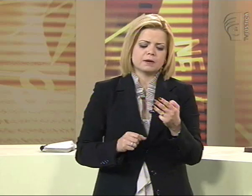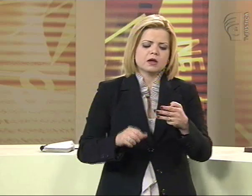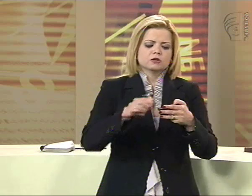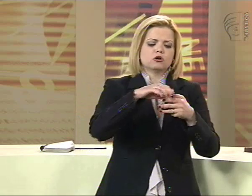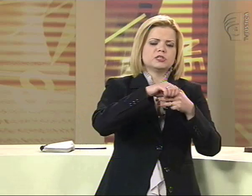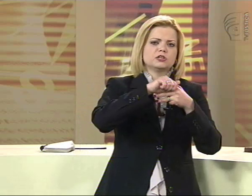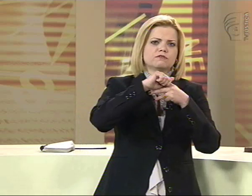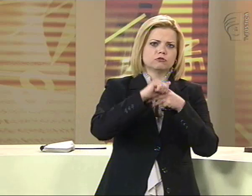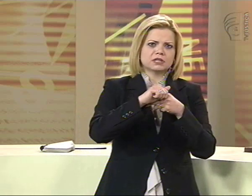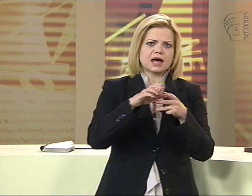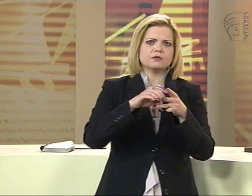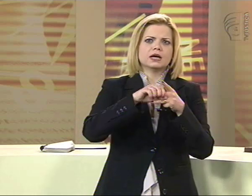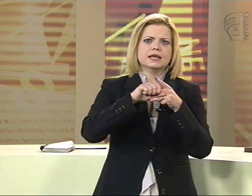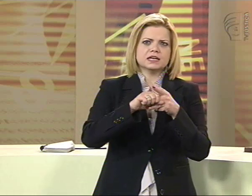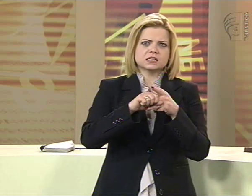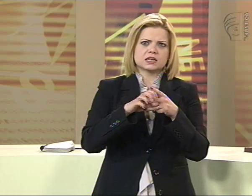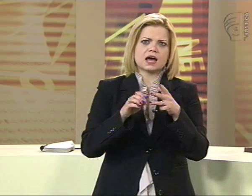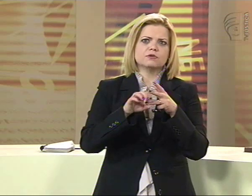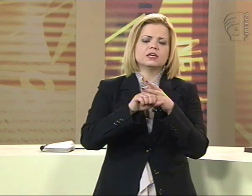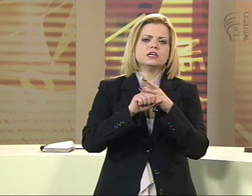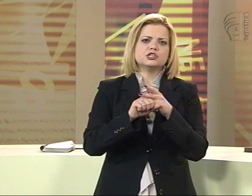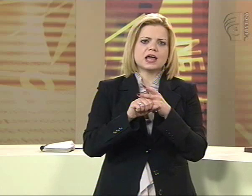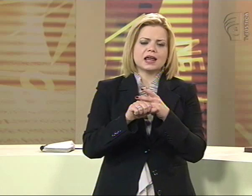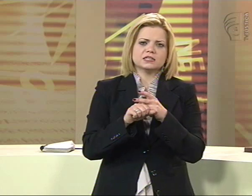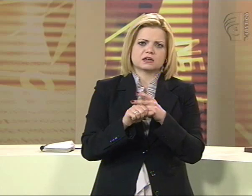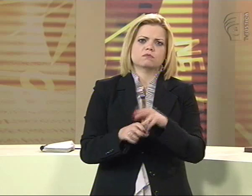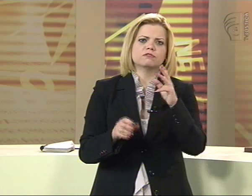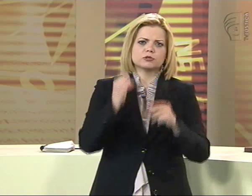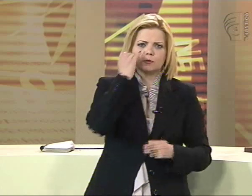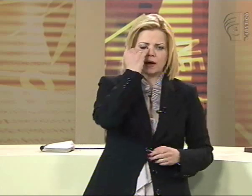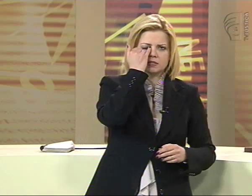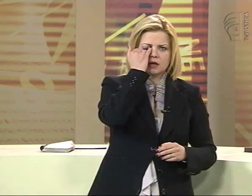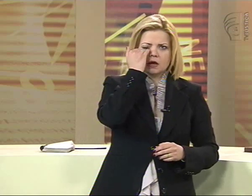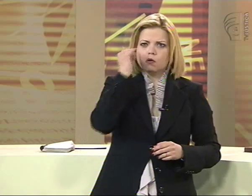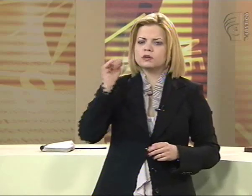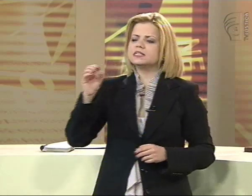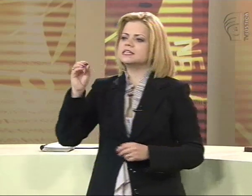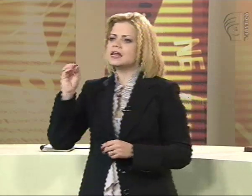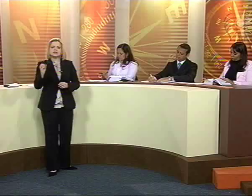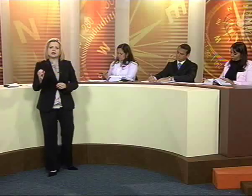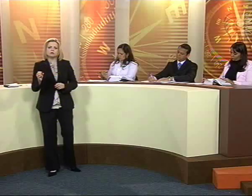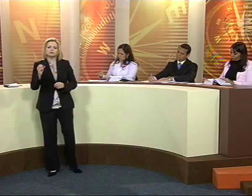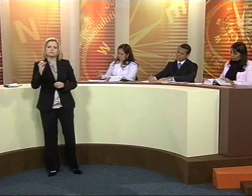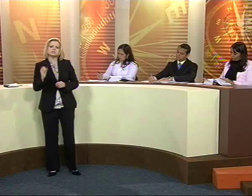domicílio voluntário, necessário e de eleição. Vamos por partes. O que seria o